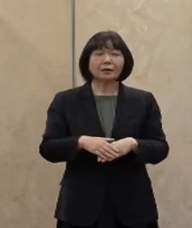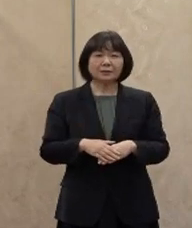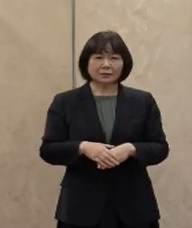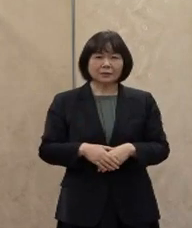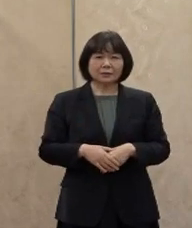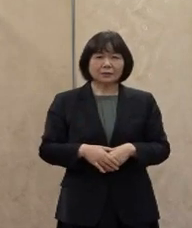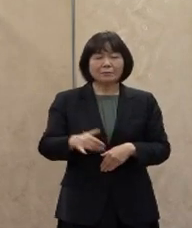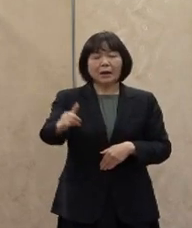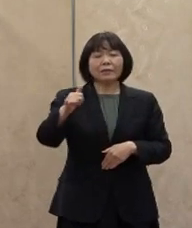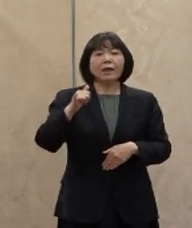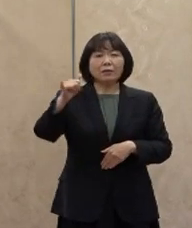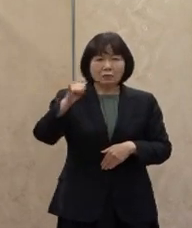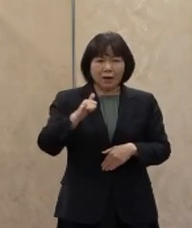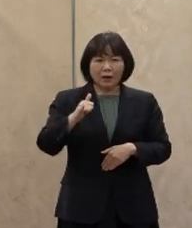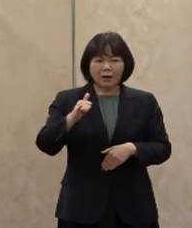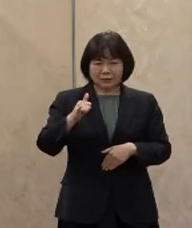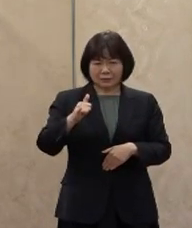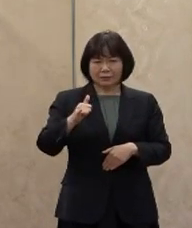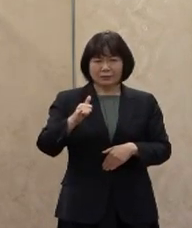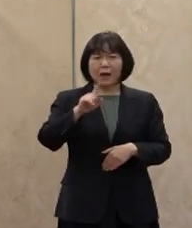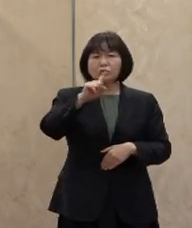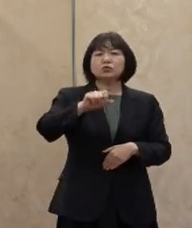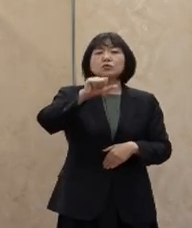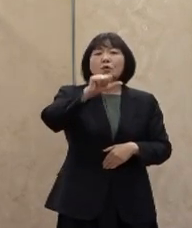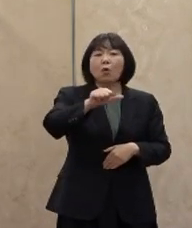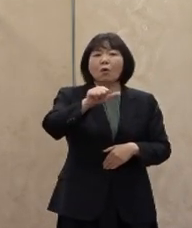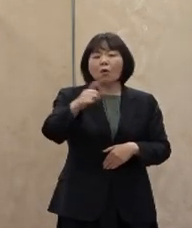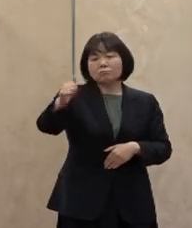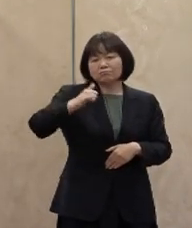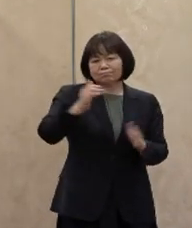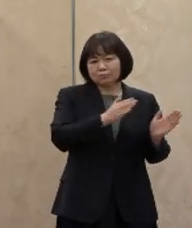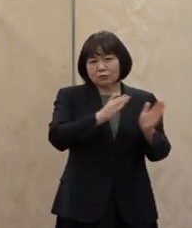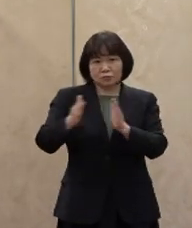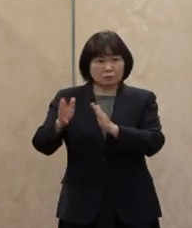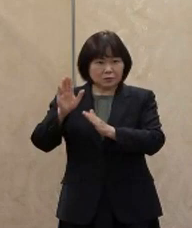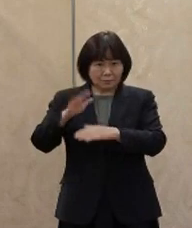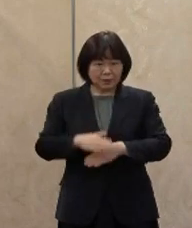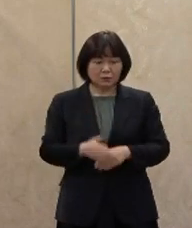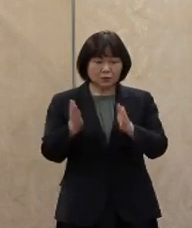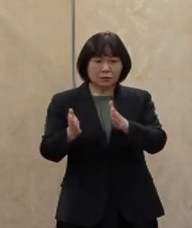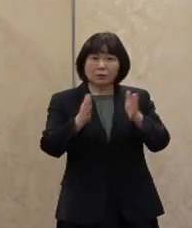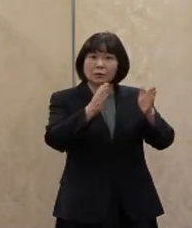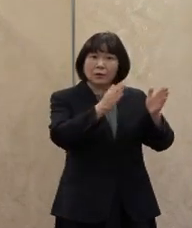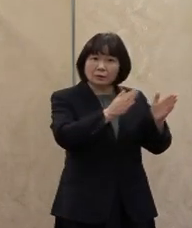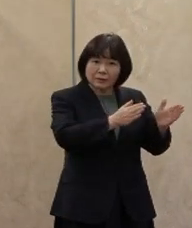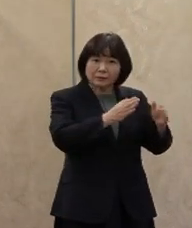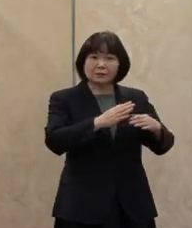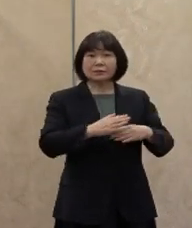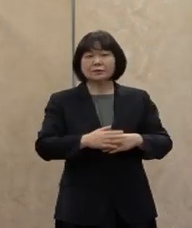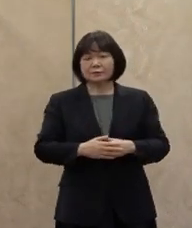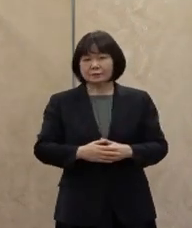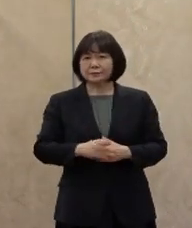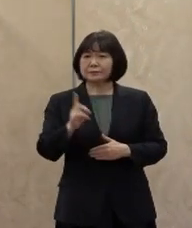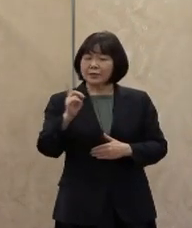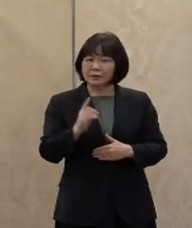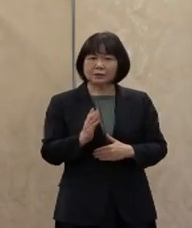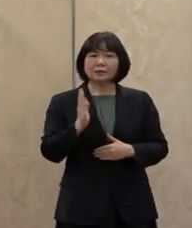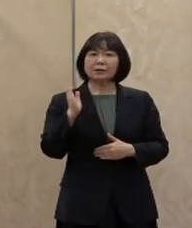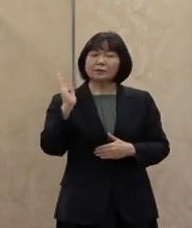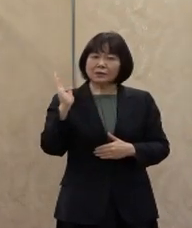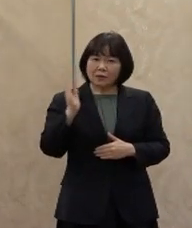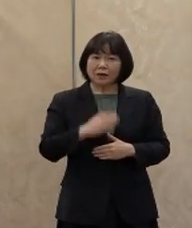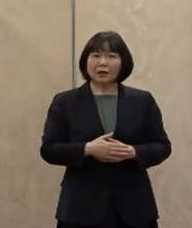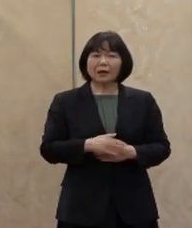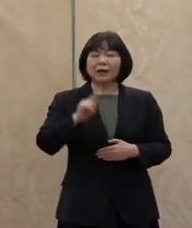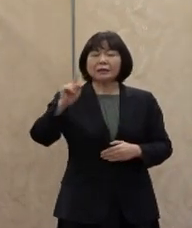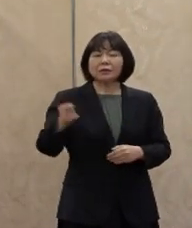作って、15回線でしたかね、かなりの数を作って準備をしてます。それとは別に、こちらの方でも